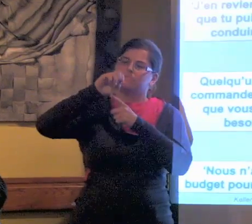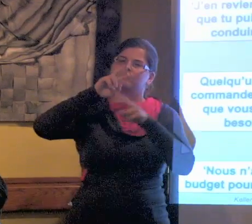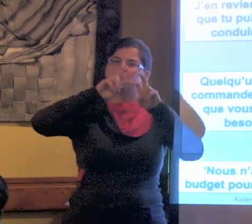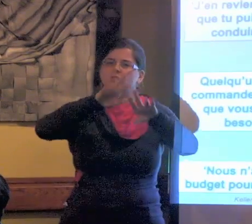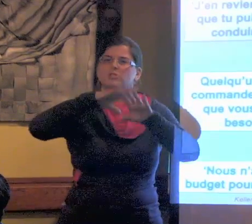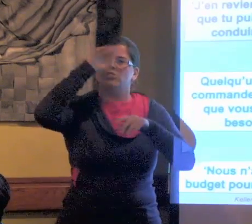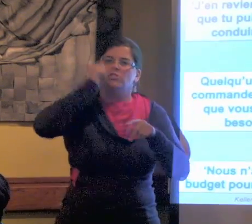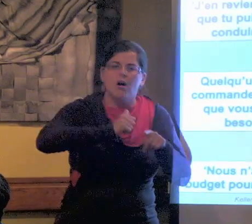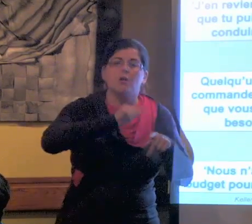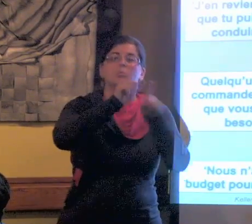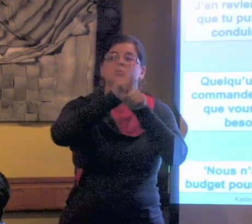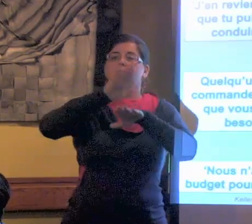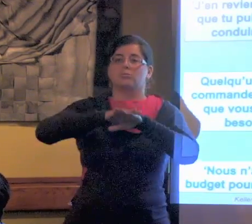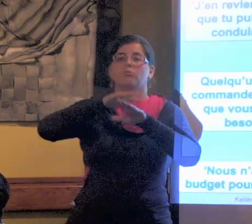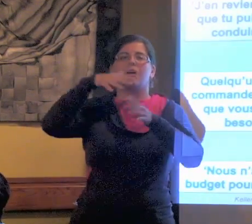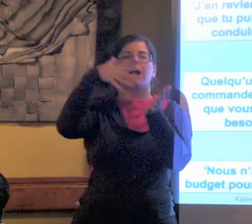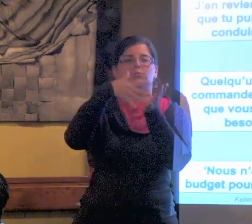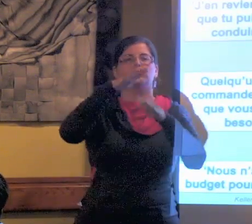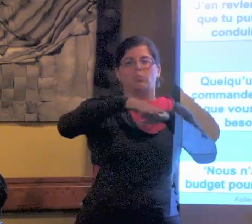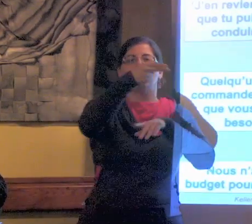du sexe, de recherche sur le sexisme